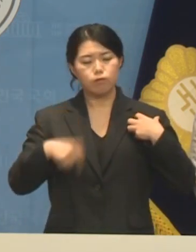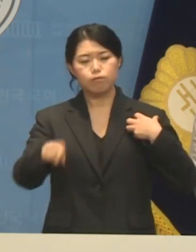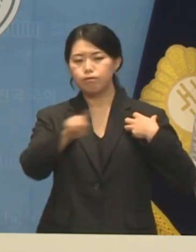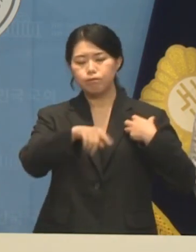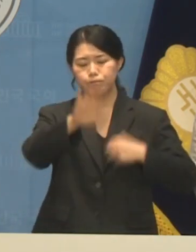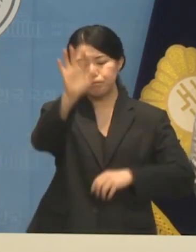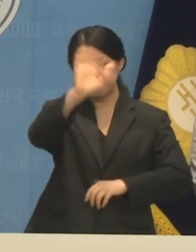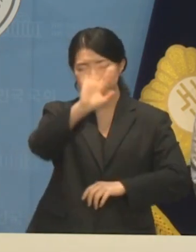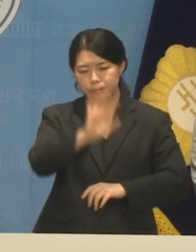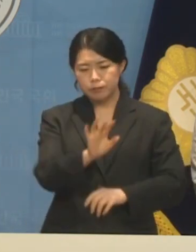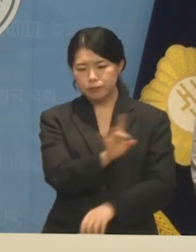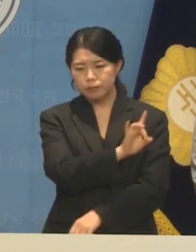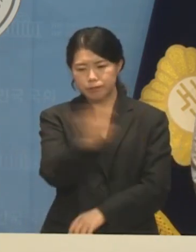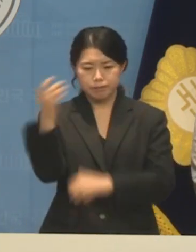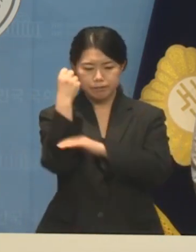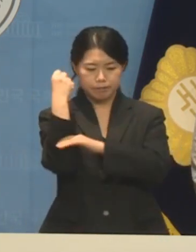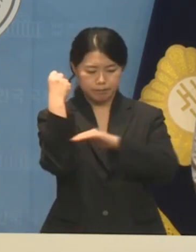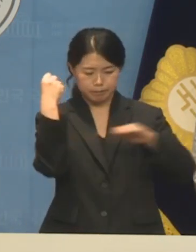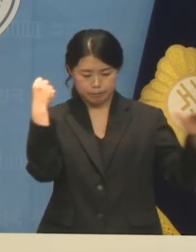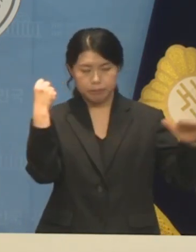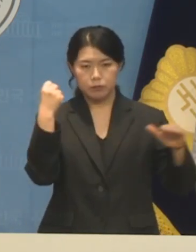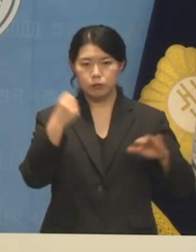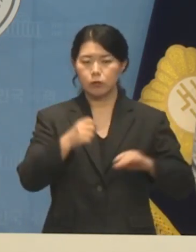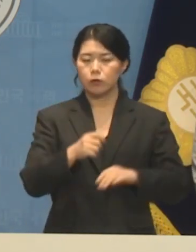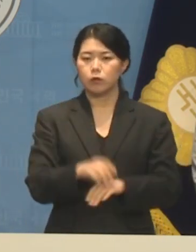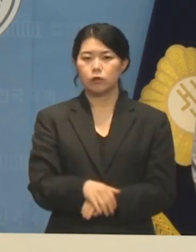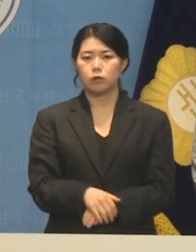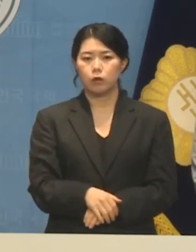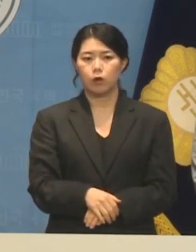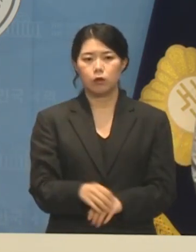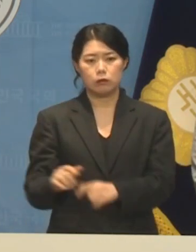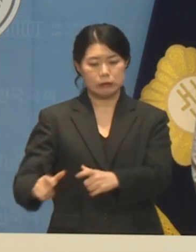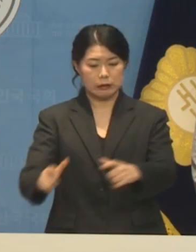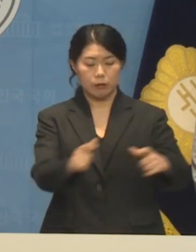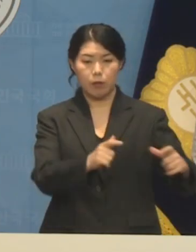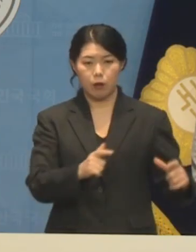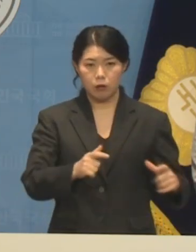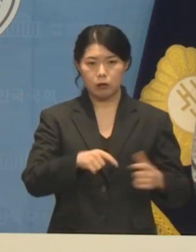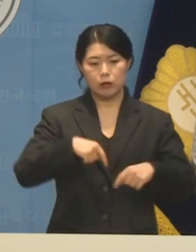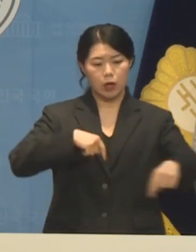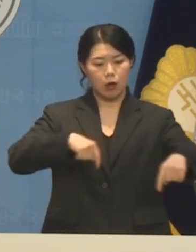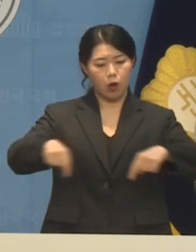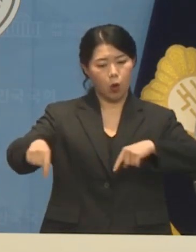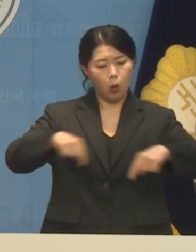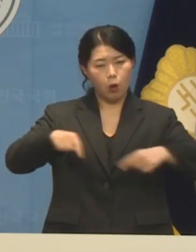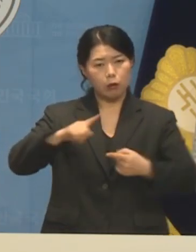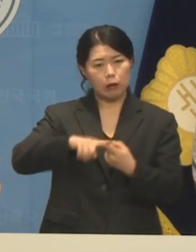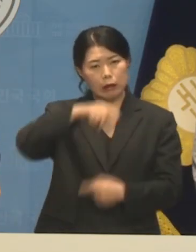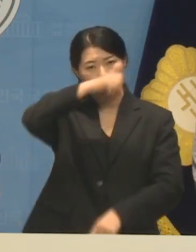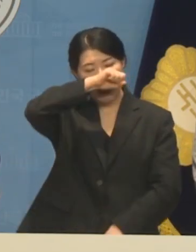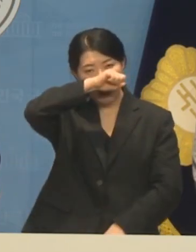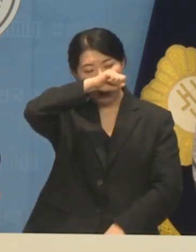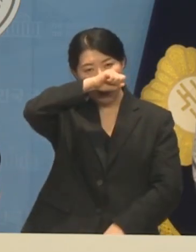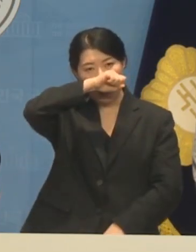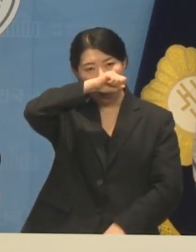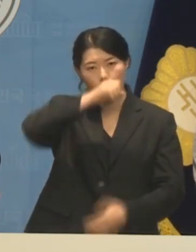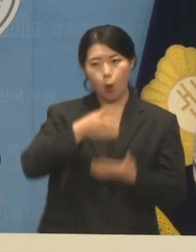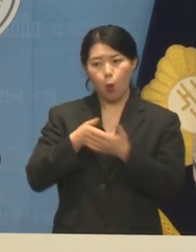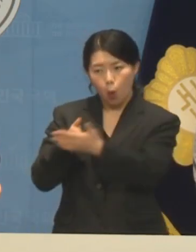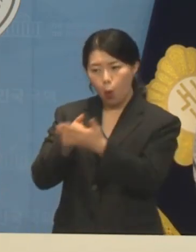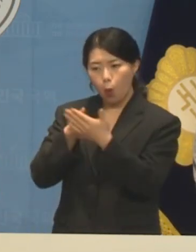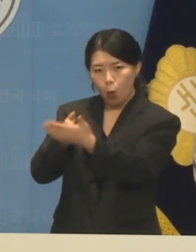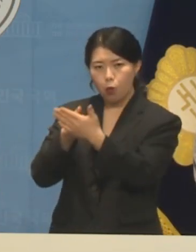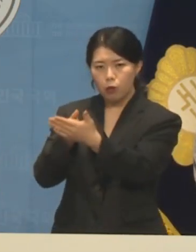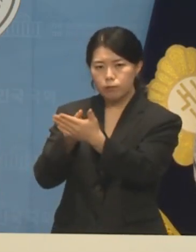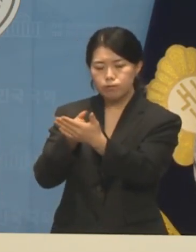가로막고 일률적인 기준으로 여러 다양한 지방의 자치에 대한 예산에 대한 요구와